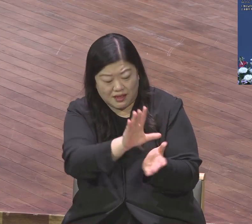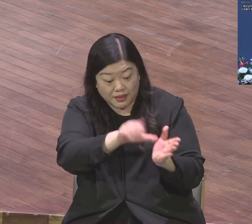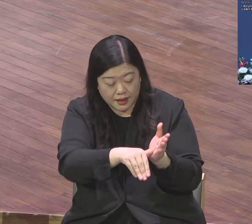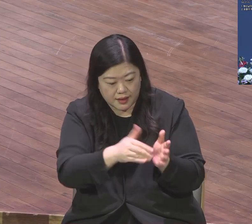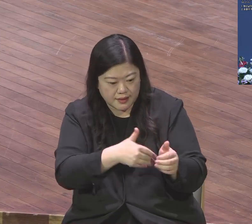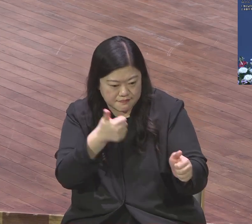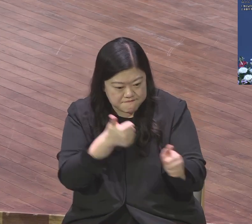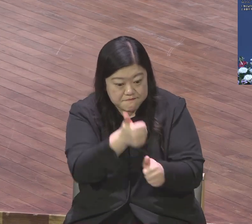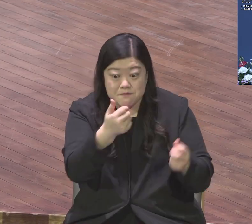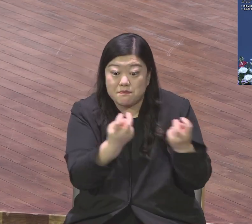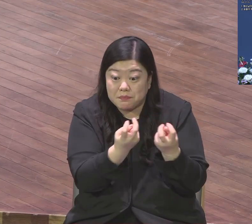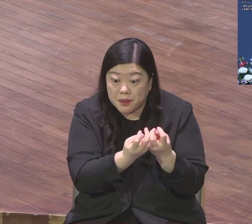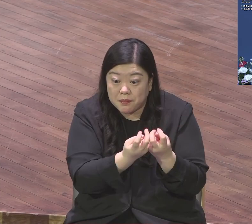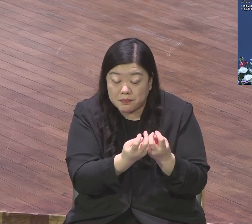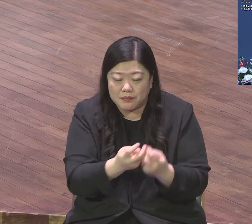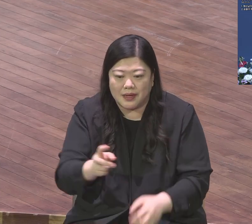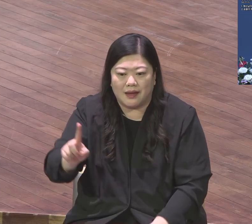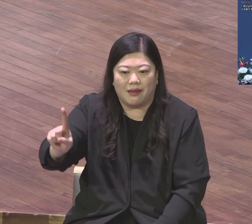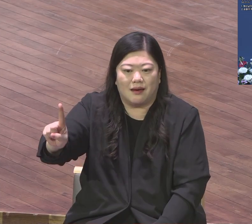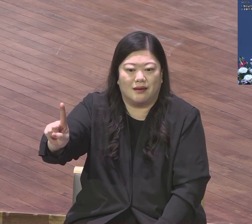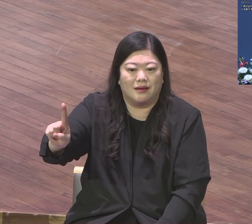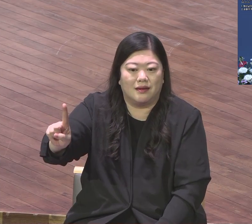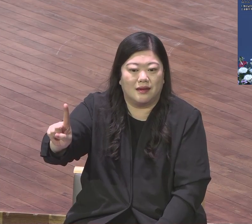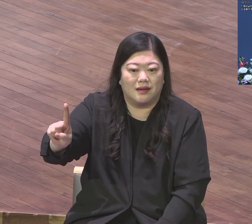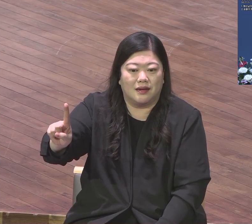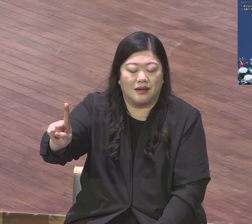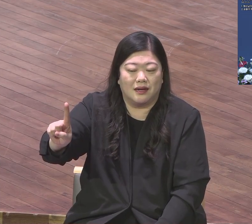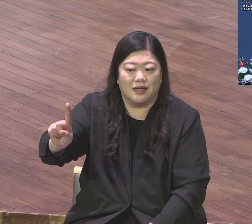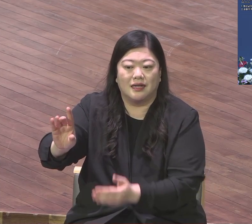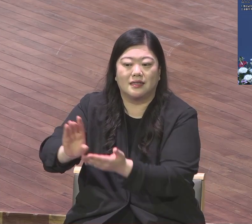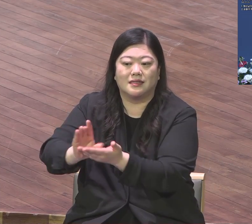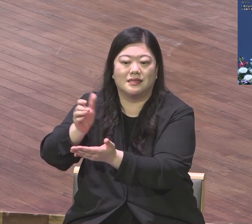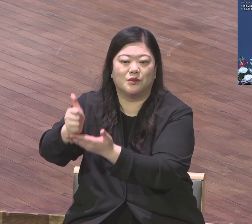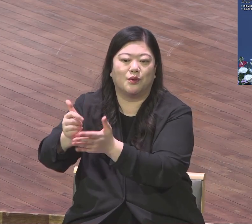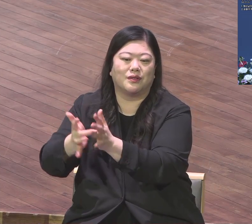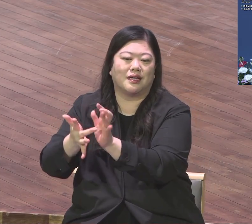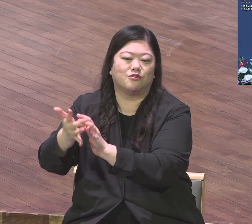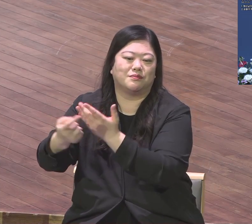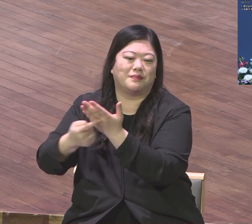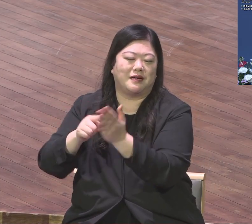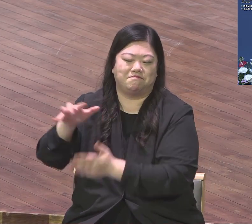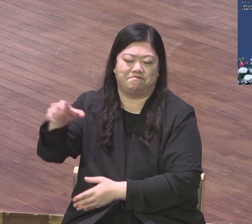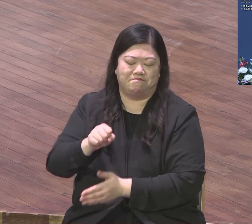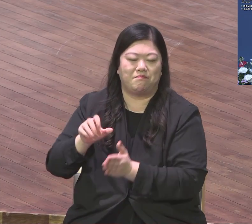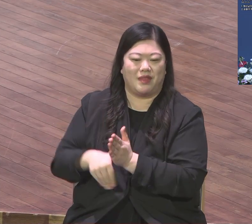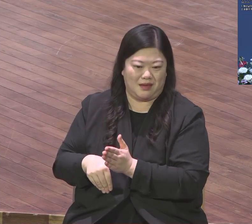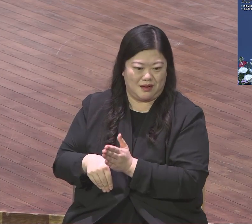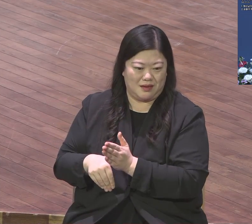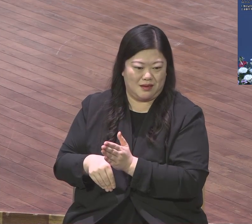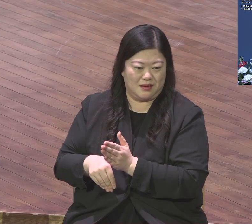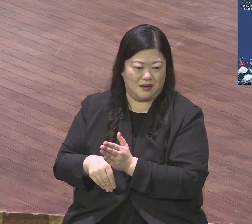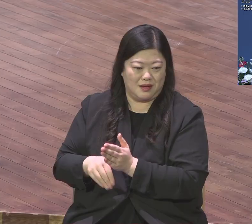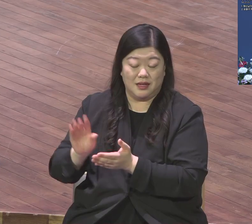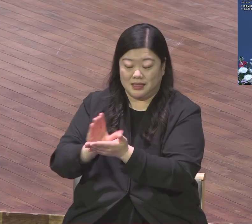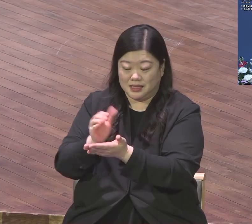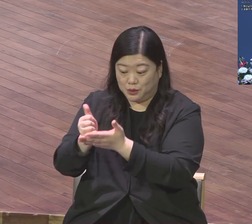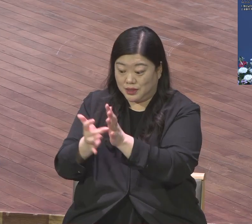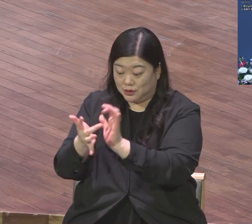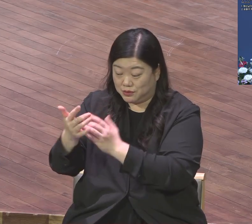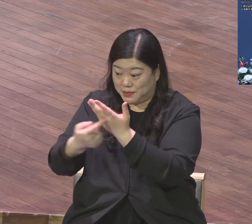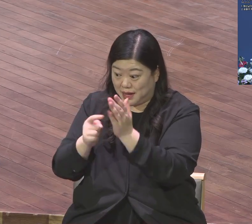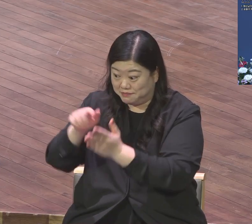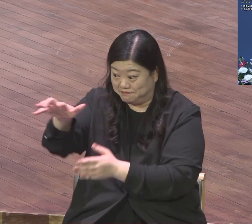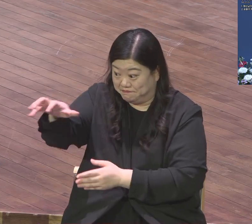것이다. 예수 그리스도의 마음을 품는. 그러면 하나님께서 행하시는 새 일을 체험하게 될 것이라는